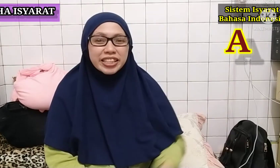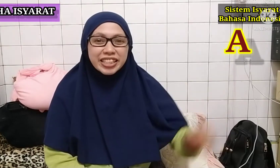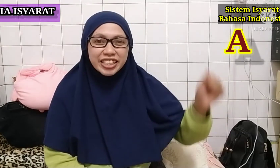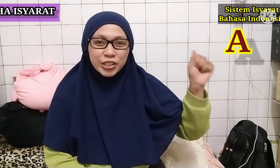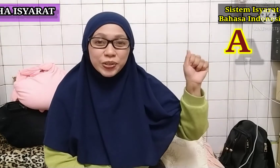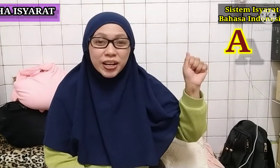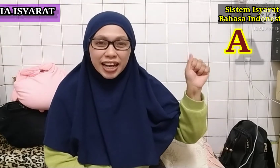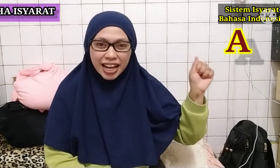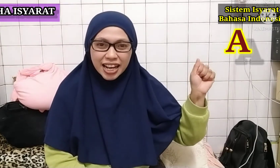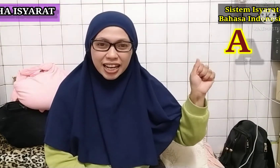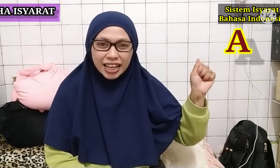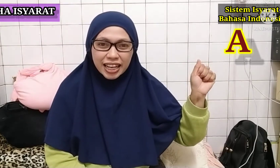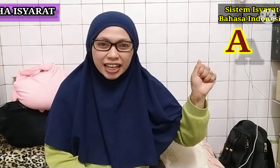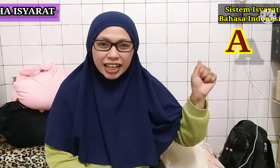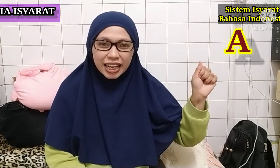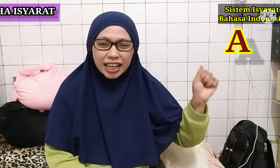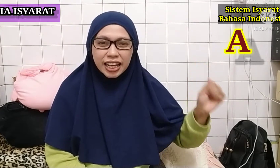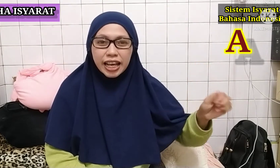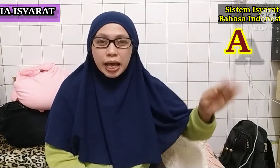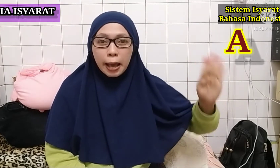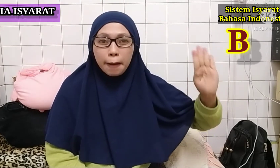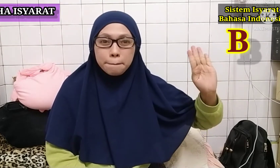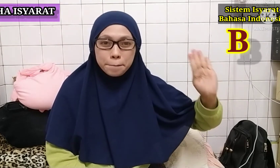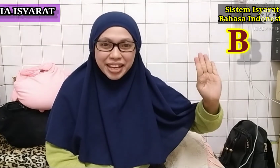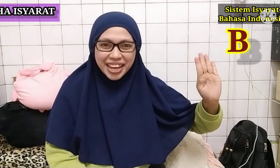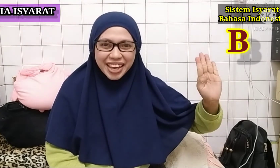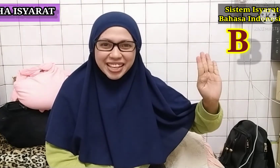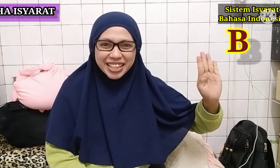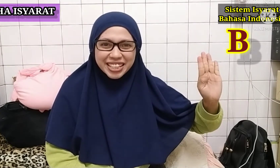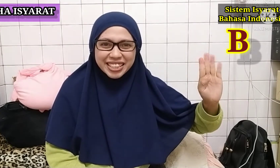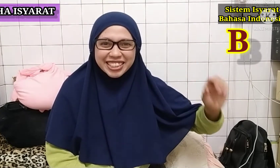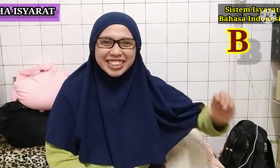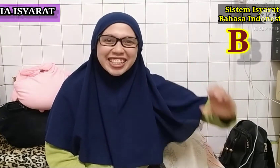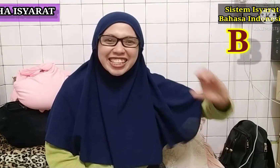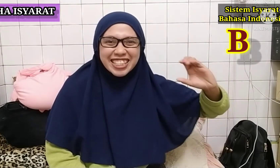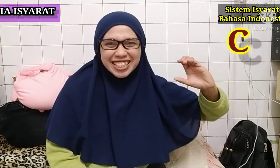Ini tuh A, B, C,